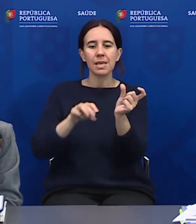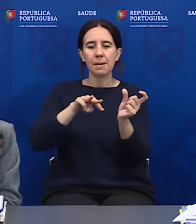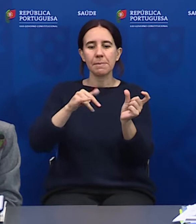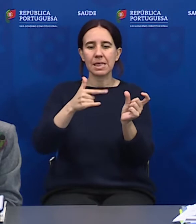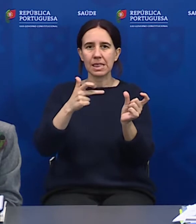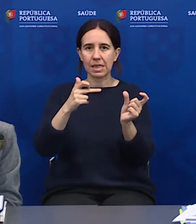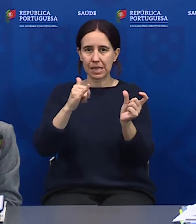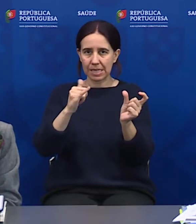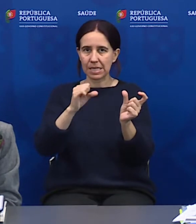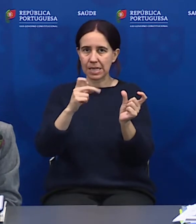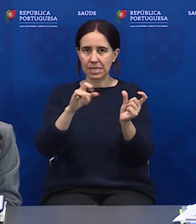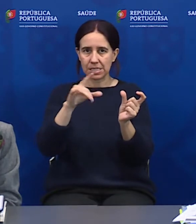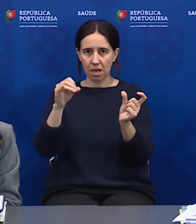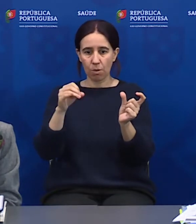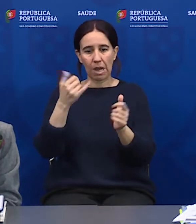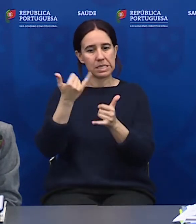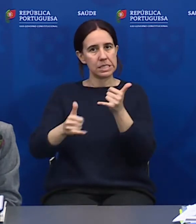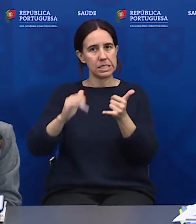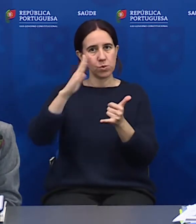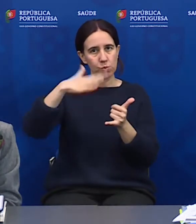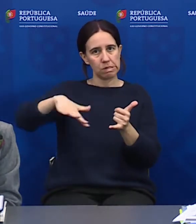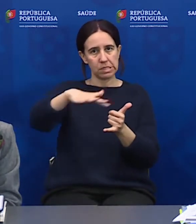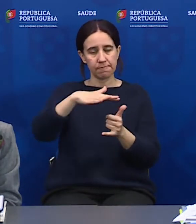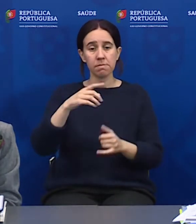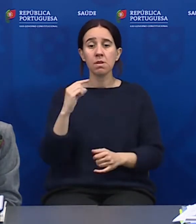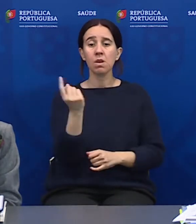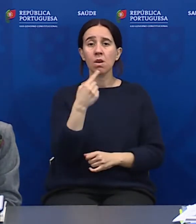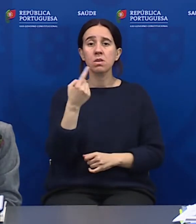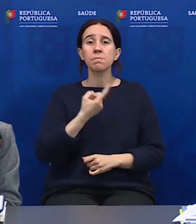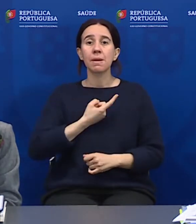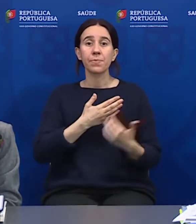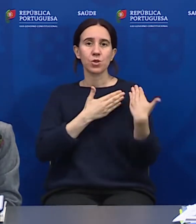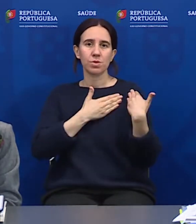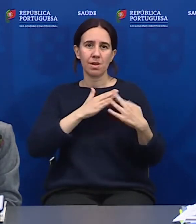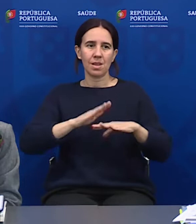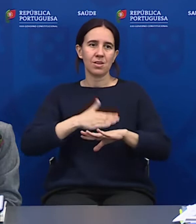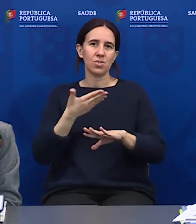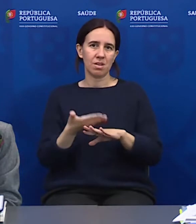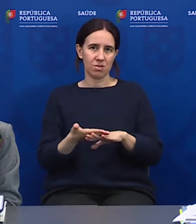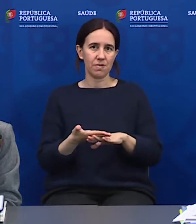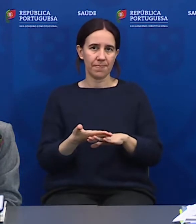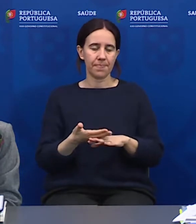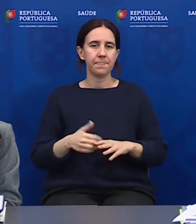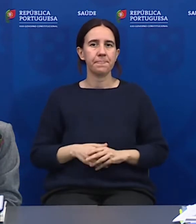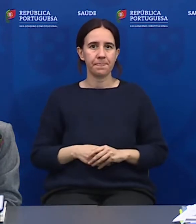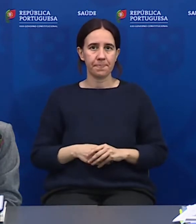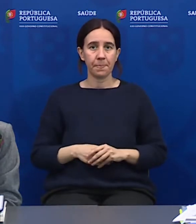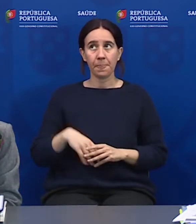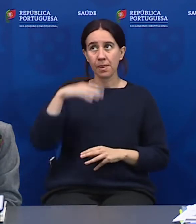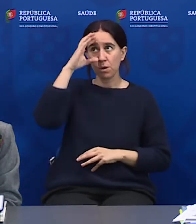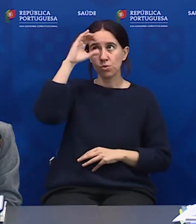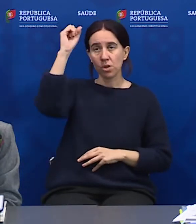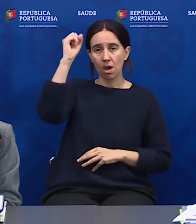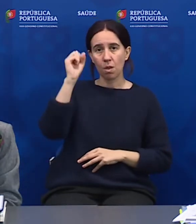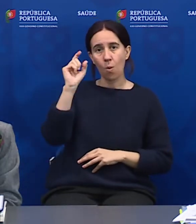crítica. E isso exige de todos nós responsabilidades acrescidas. Ao Estado